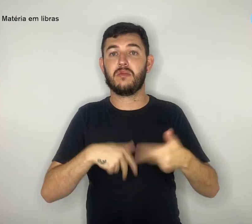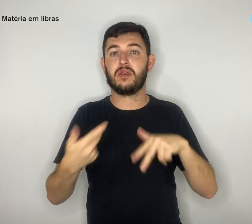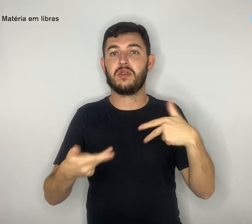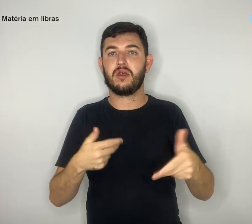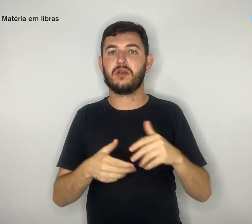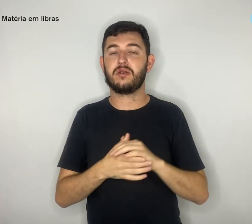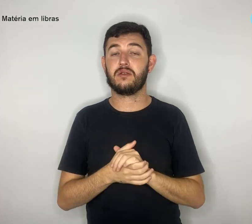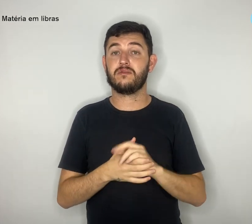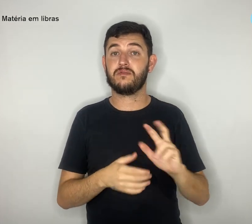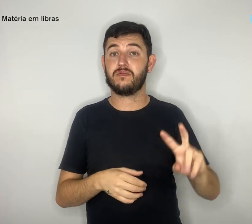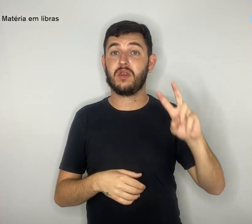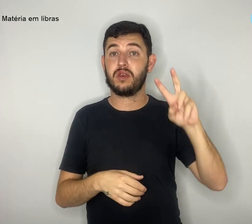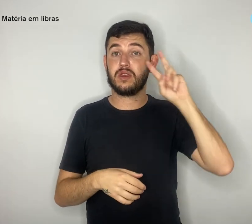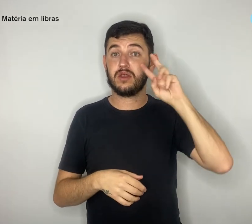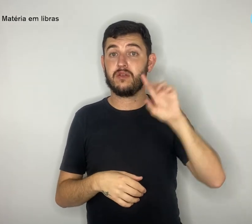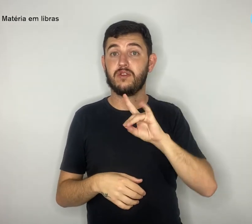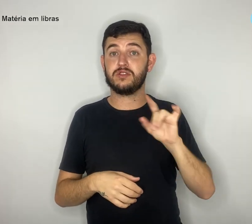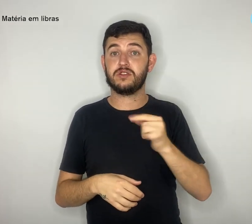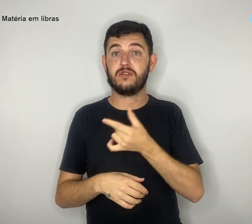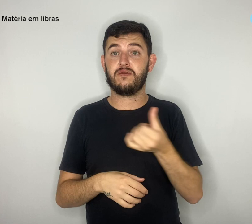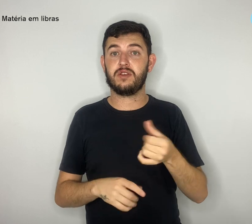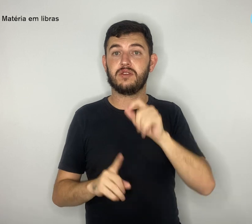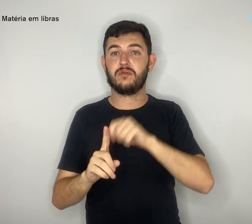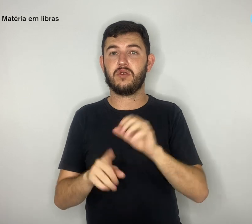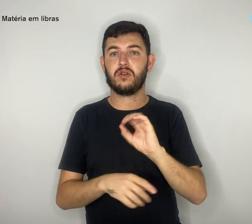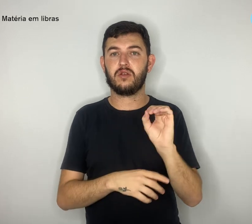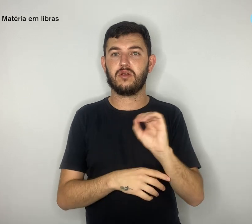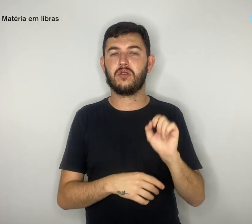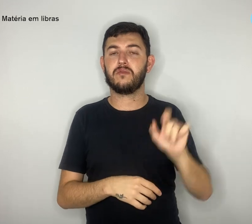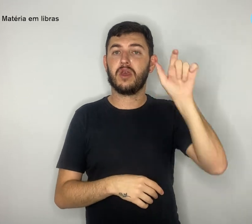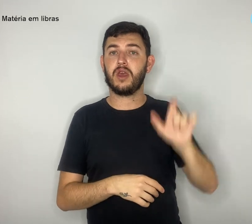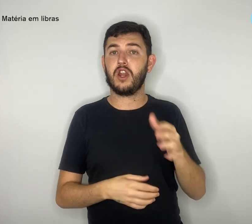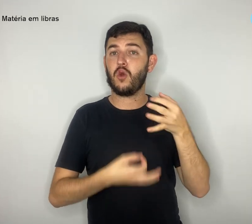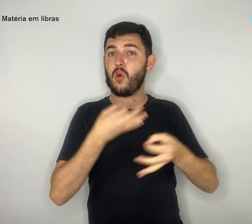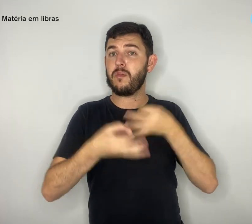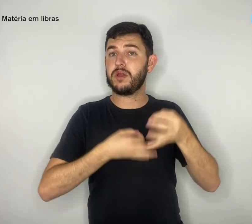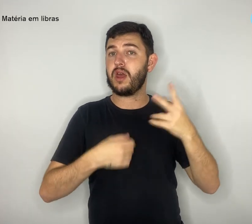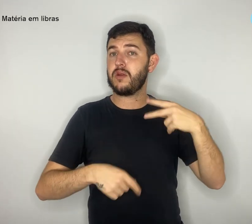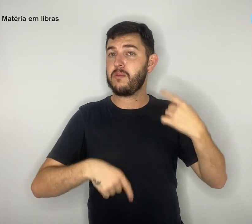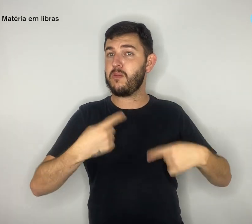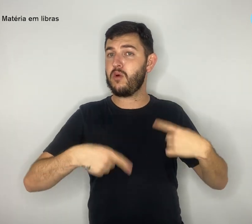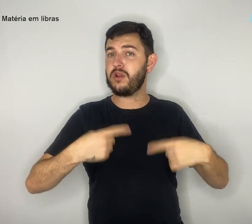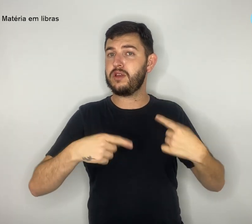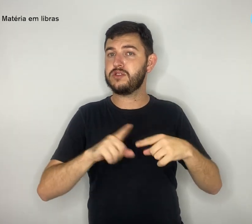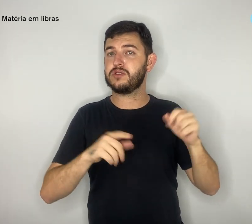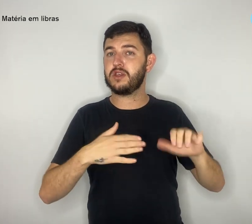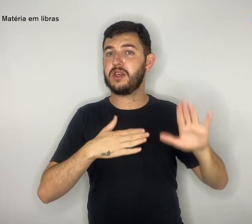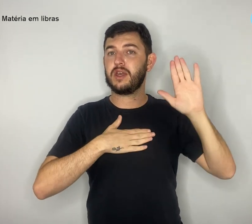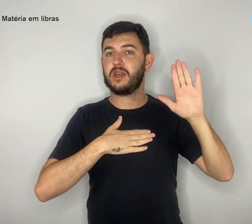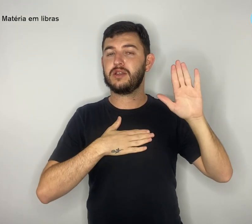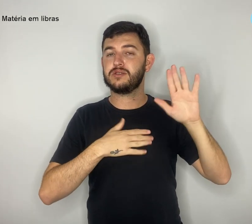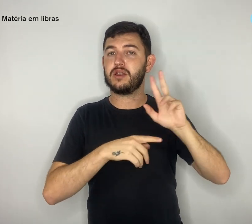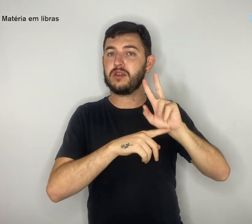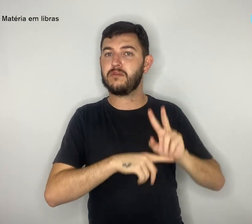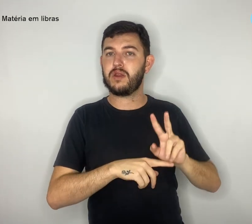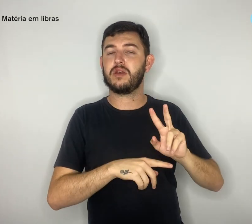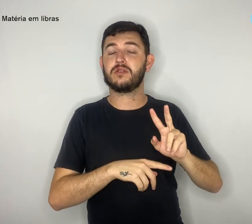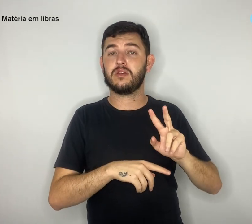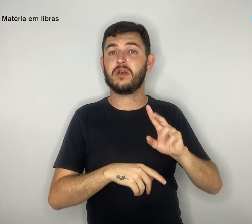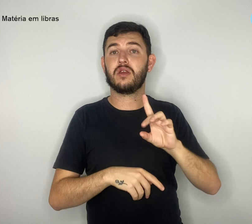26, Cenk Uygur, um comentarista político e pré-candidato democrata à